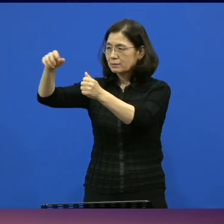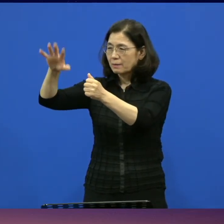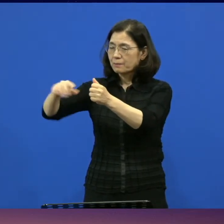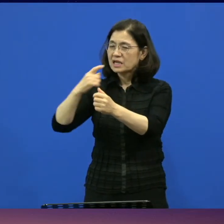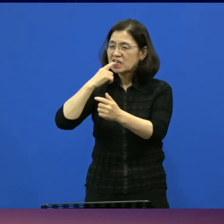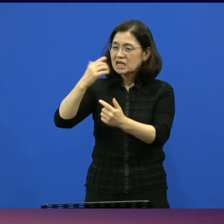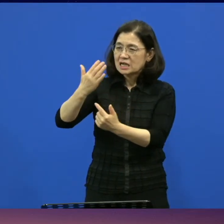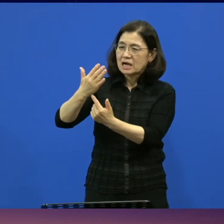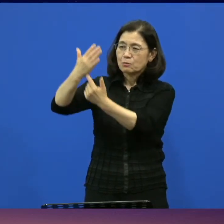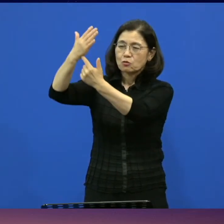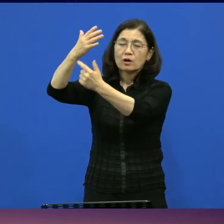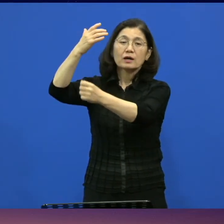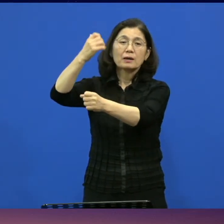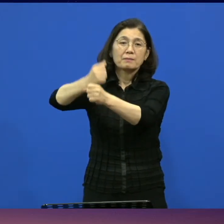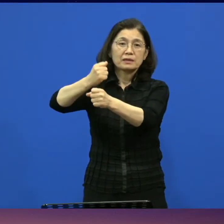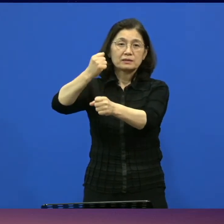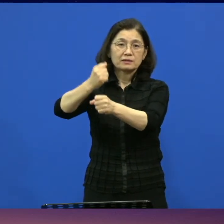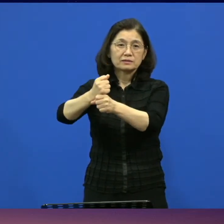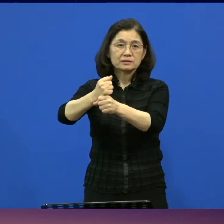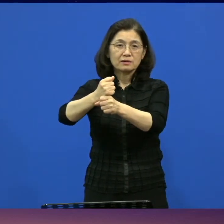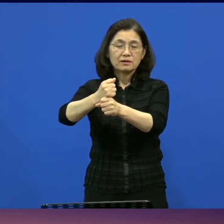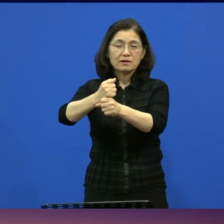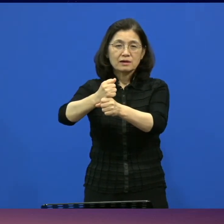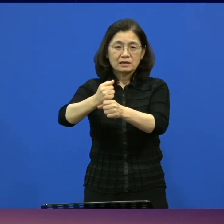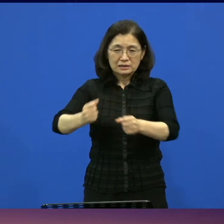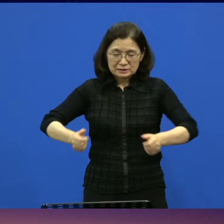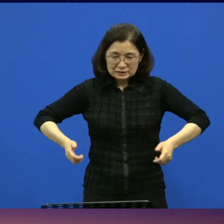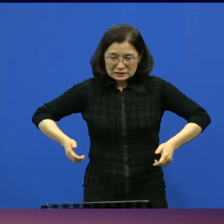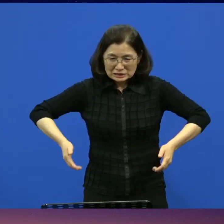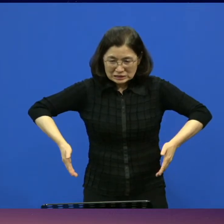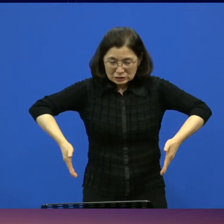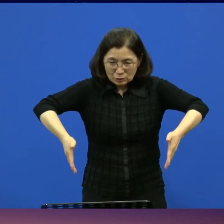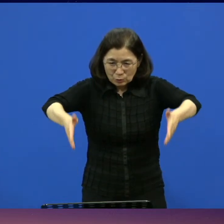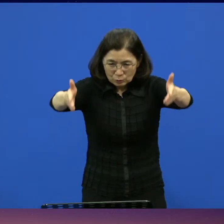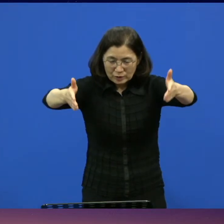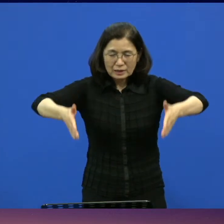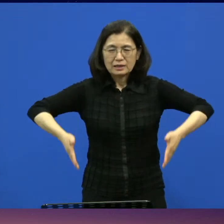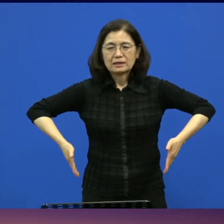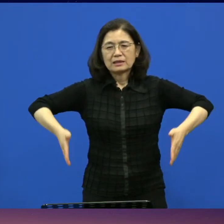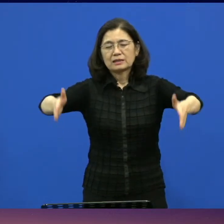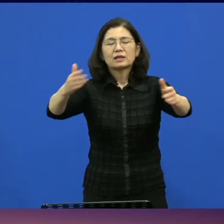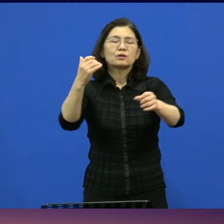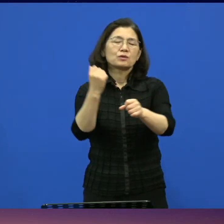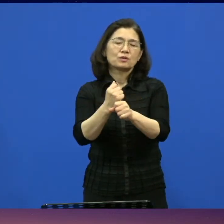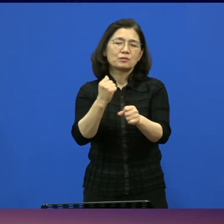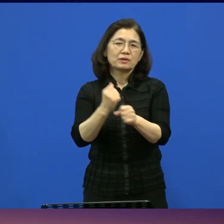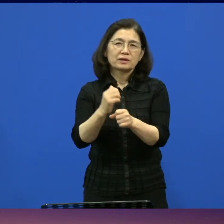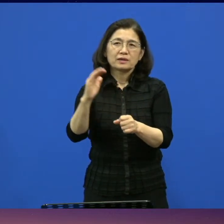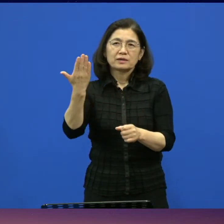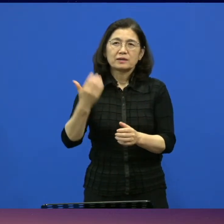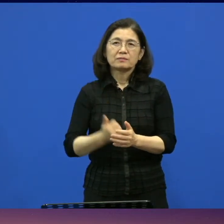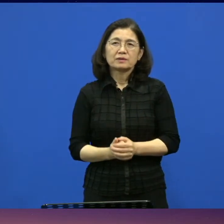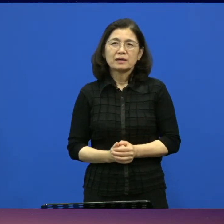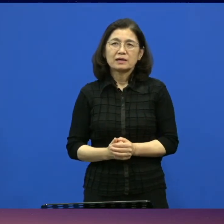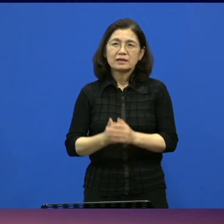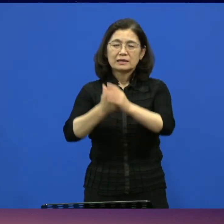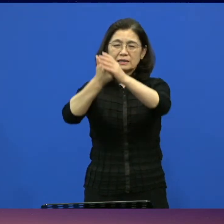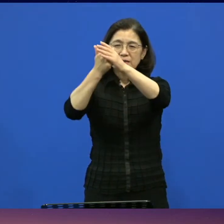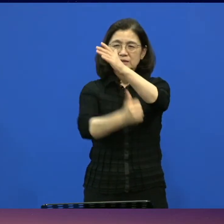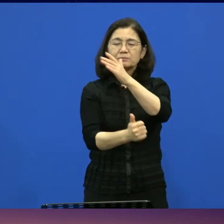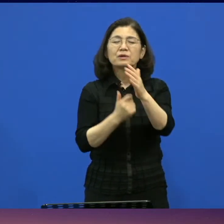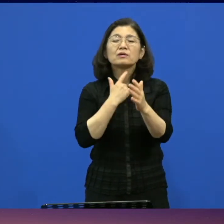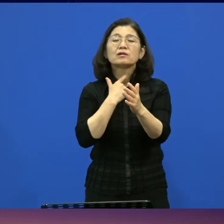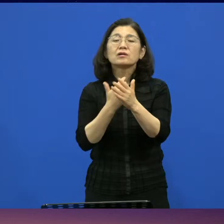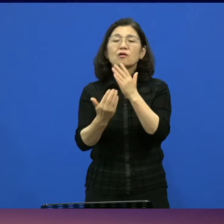거예요. 여러분, 완전한 실패를 경험하고 난 다음 여러분들이